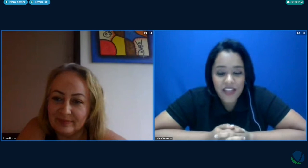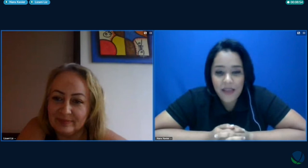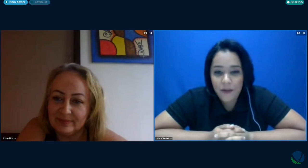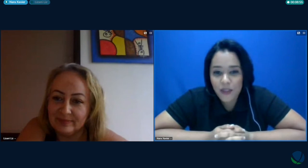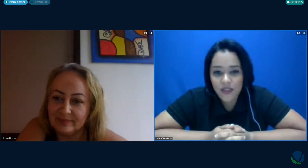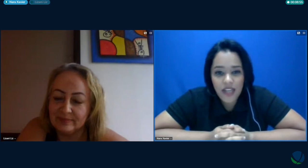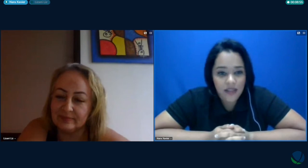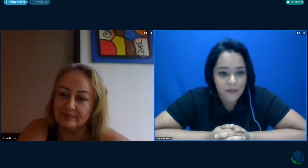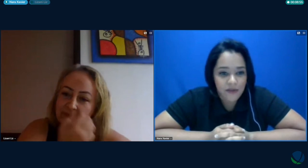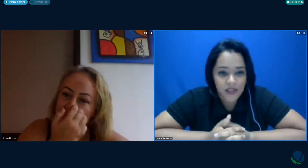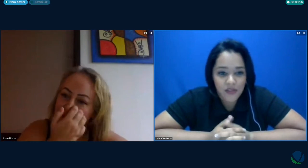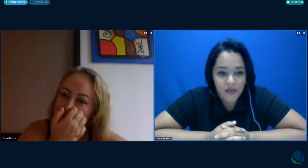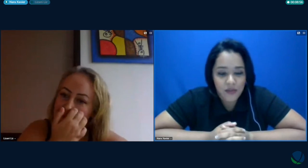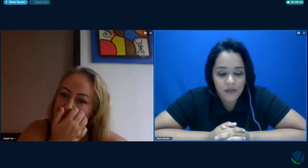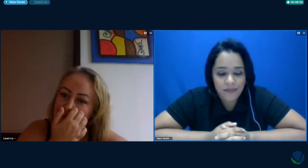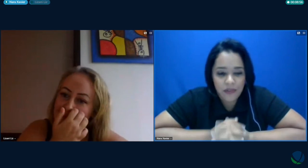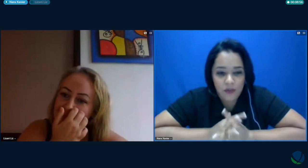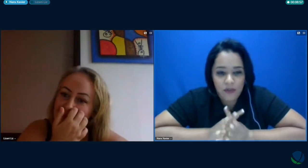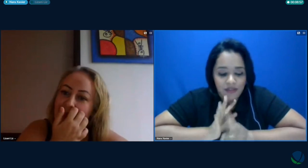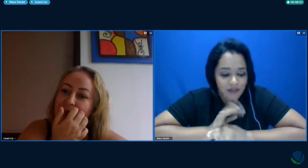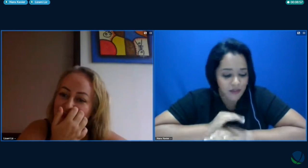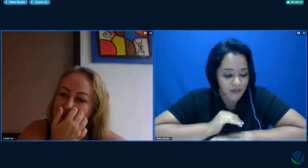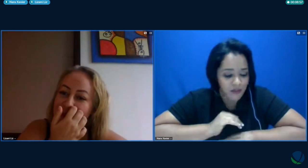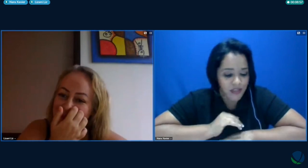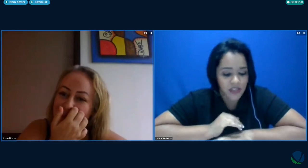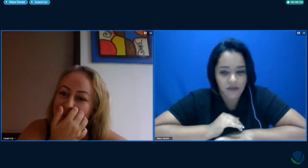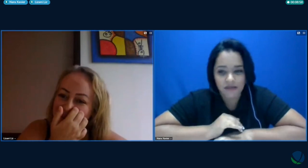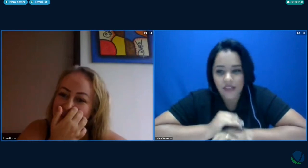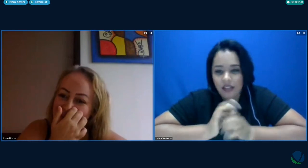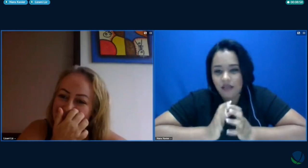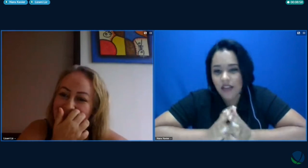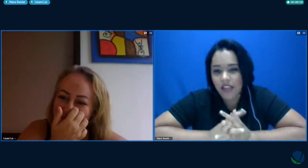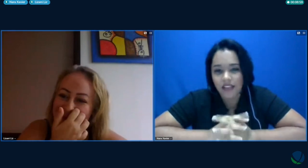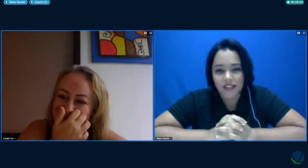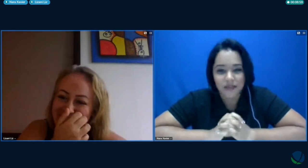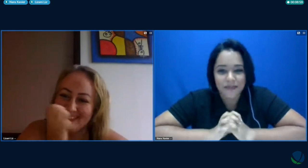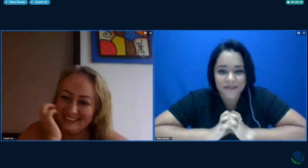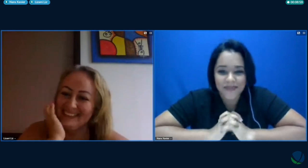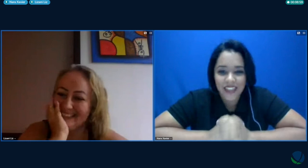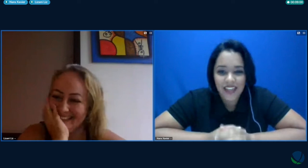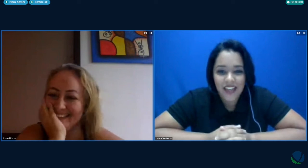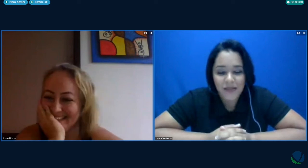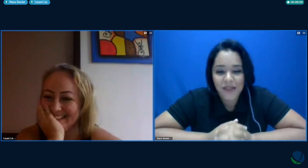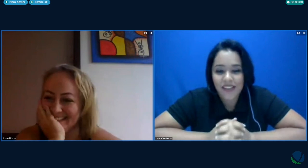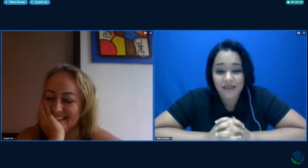Libras. Não sei se ninguém vai entender, mas tem, né? Ah, eu fiquei emocionada, professor. Professor Rodrigo, falando.